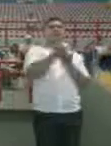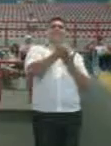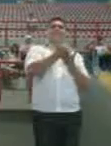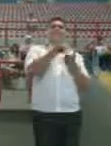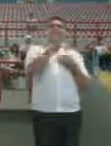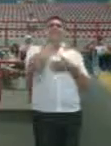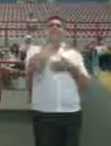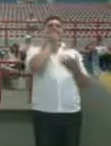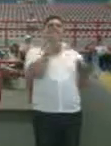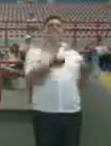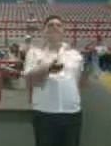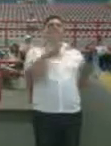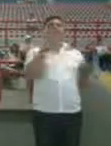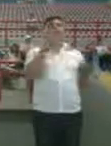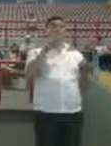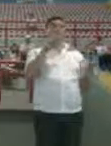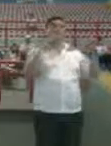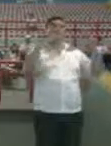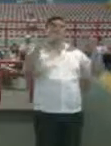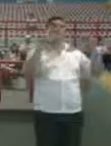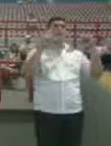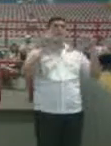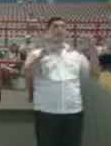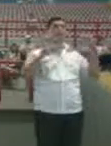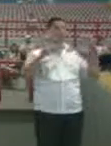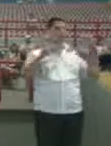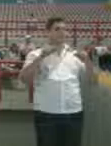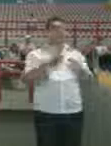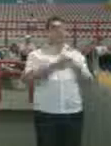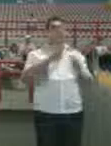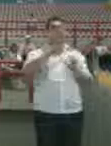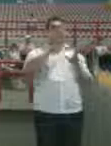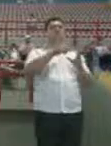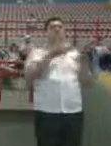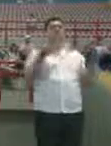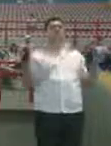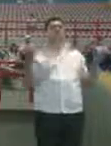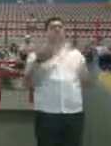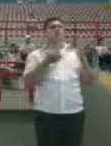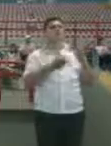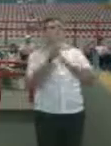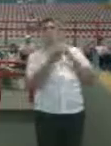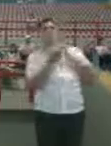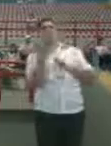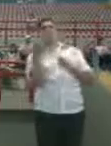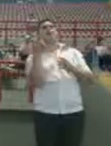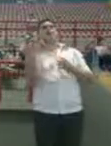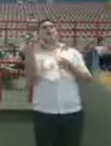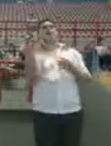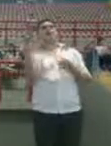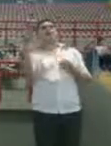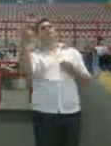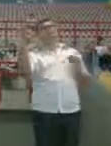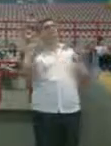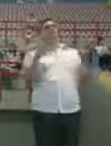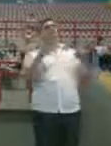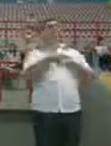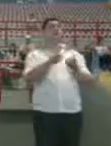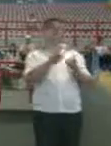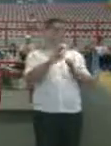insubstituível. O petróleo hoje acabando, nós teríamos um colapso mundial. Por mais que tenha surgido outros meios energéticos